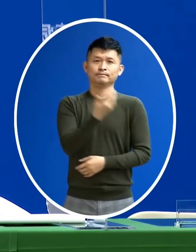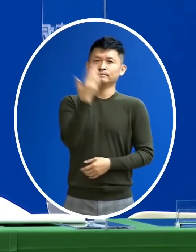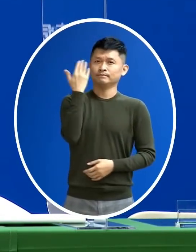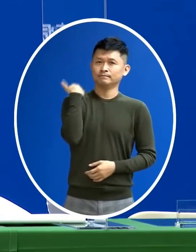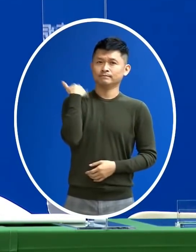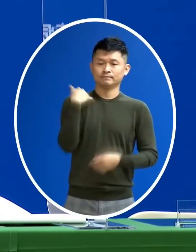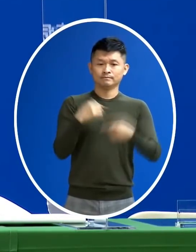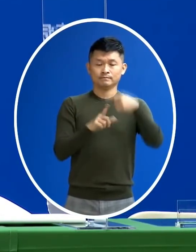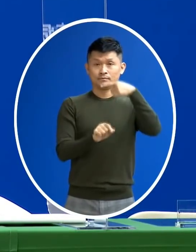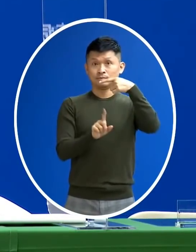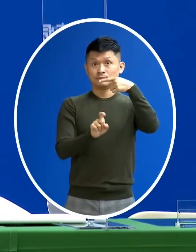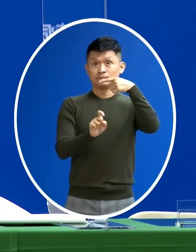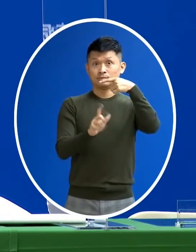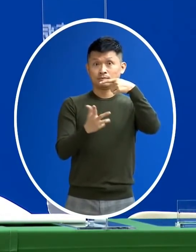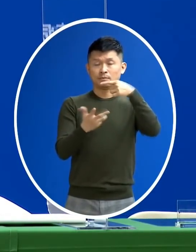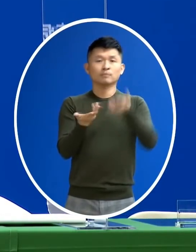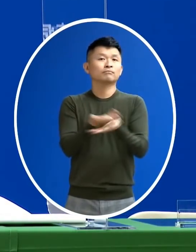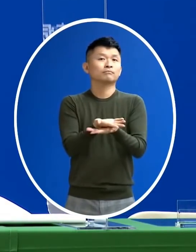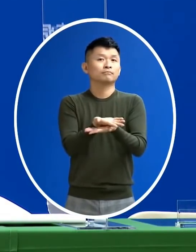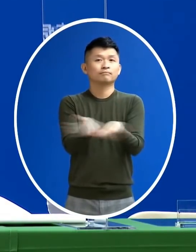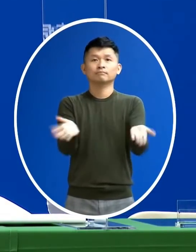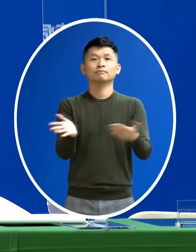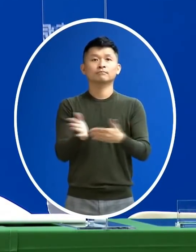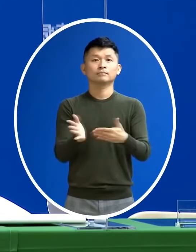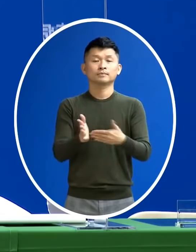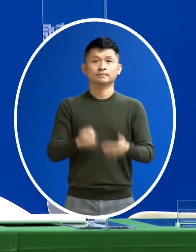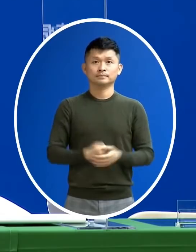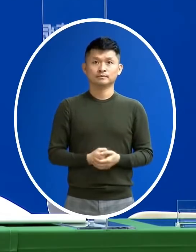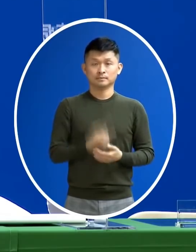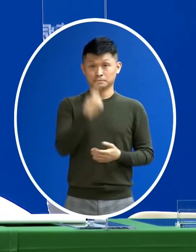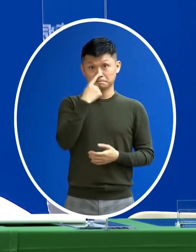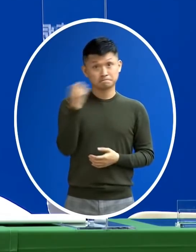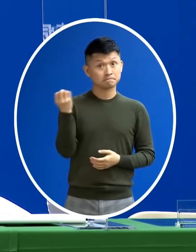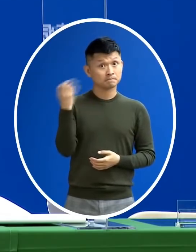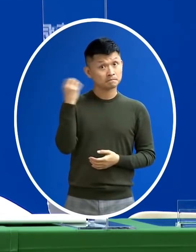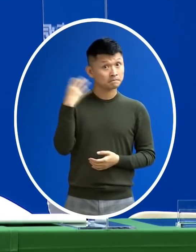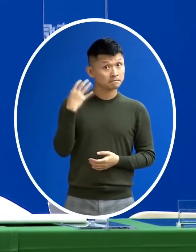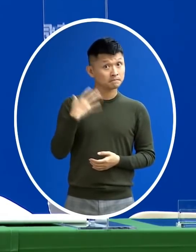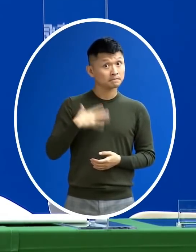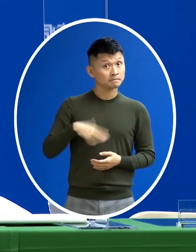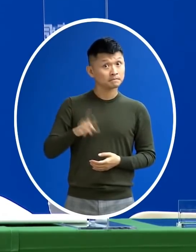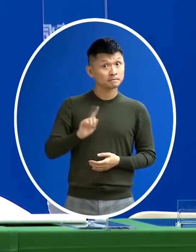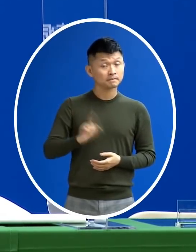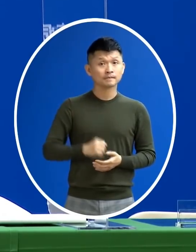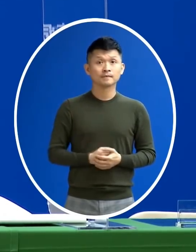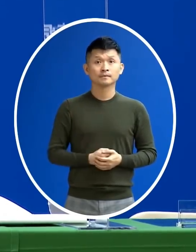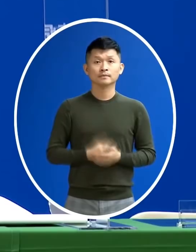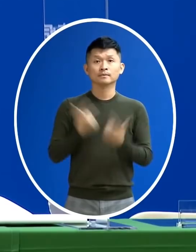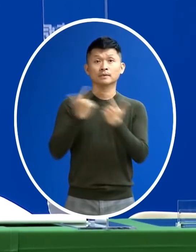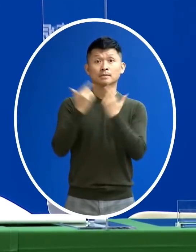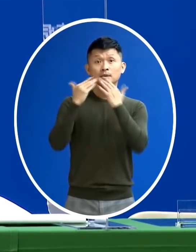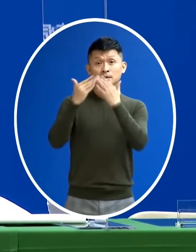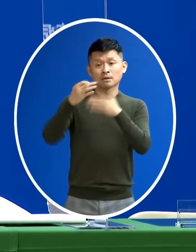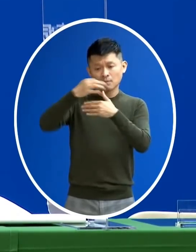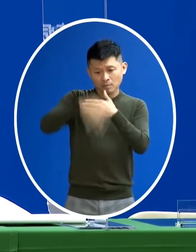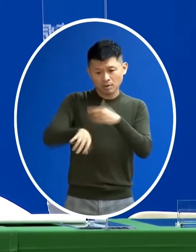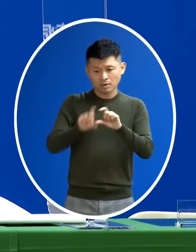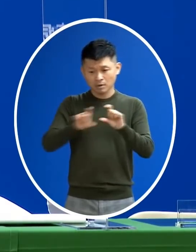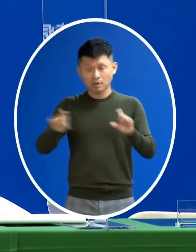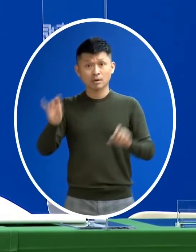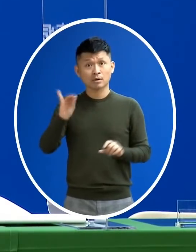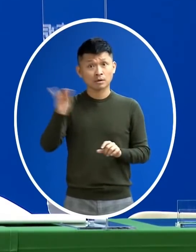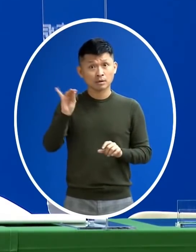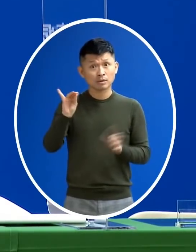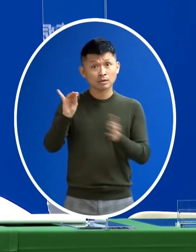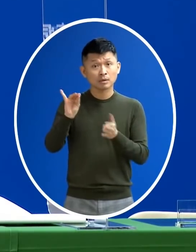经18号这时候都已经配给各县市。那据我所知，这边所谓台北市少了1000坪，是因为他